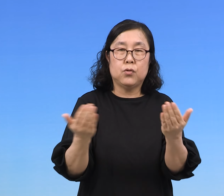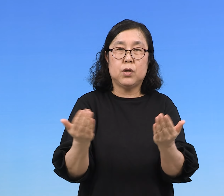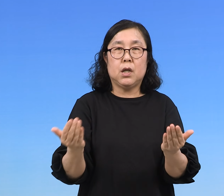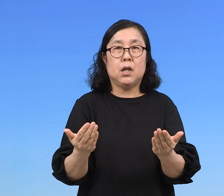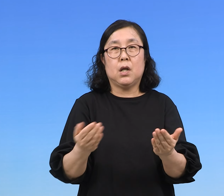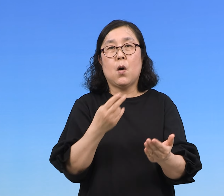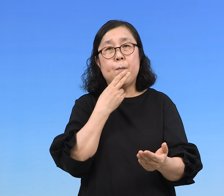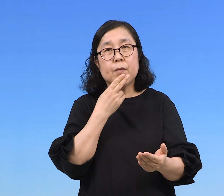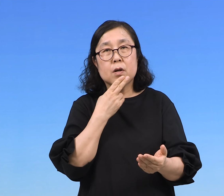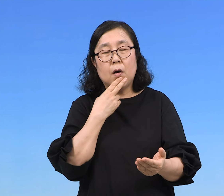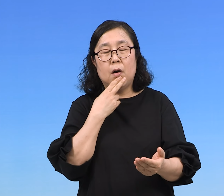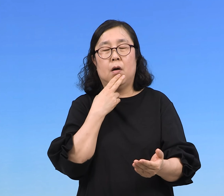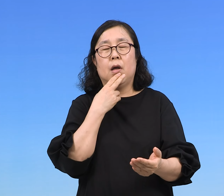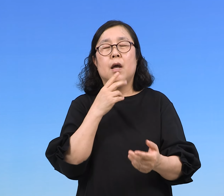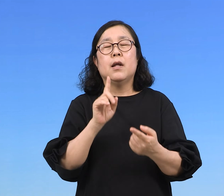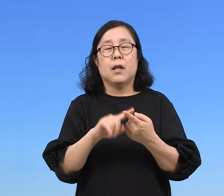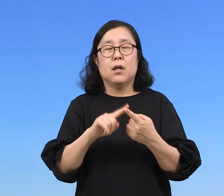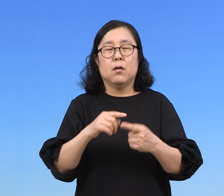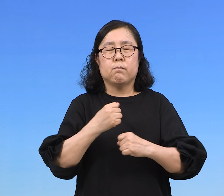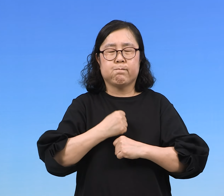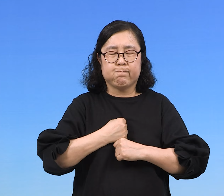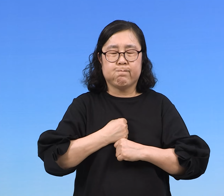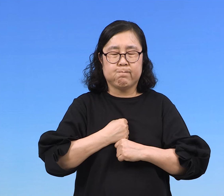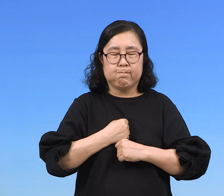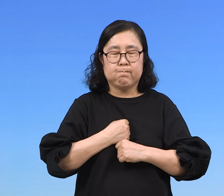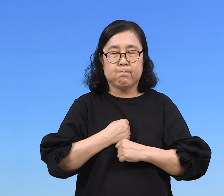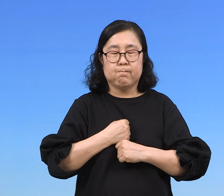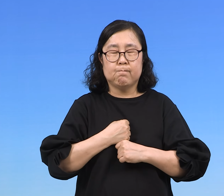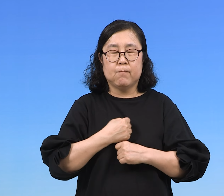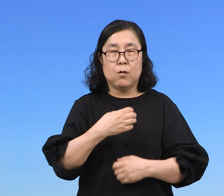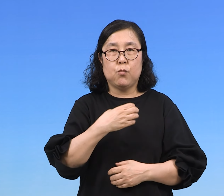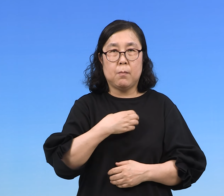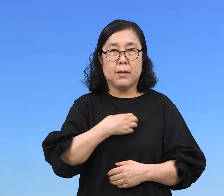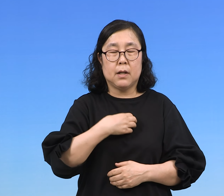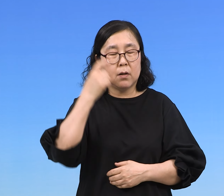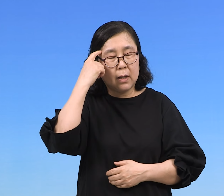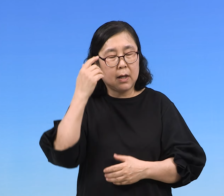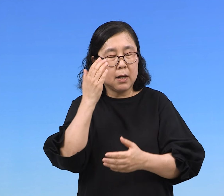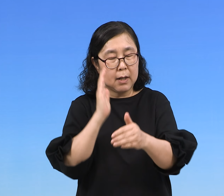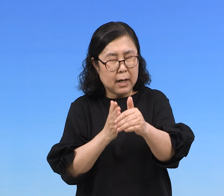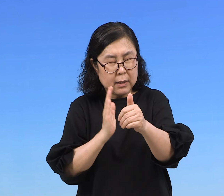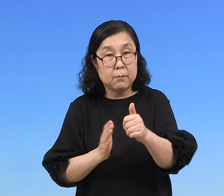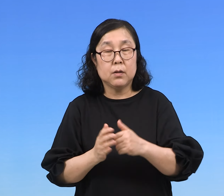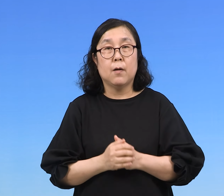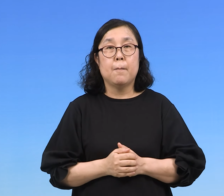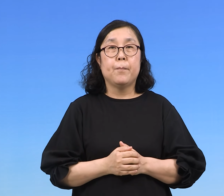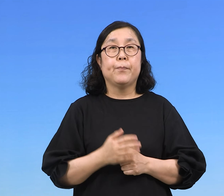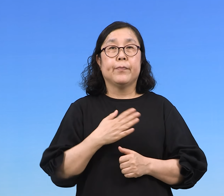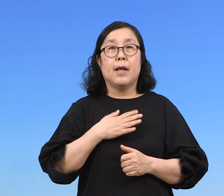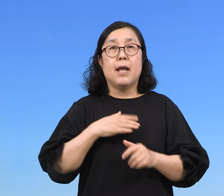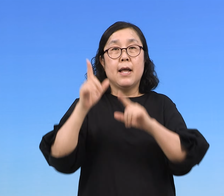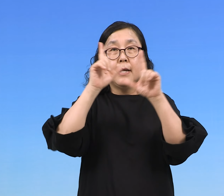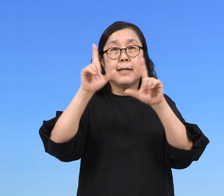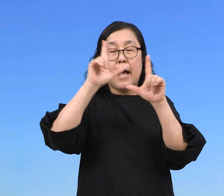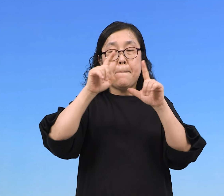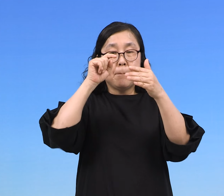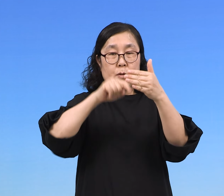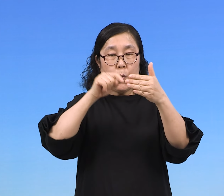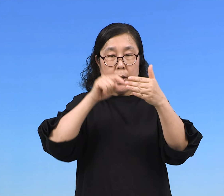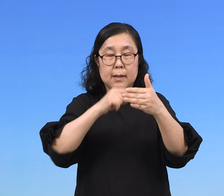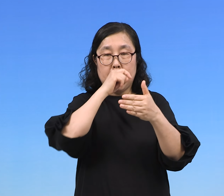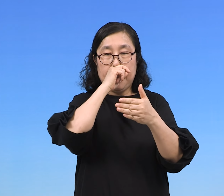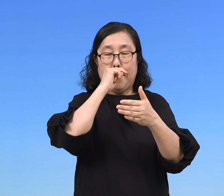이 심각한 문제라는 거 아닙니까? 제 인생에서 너무나 고마운 선교단체 SFC,